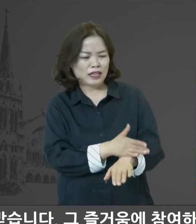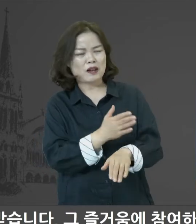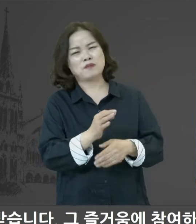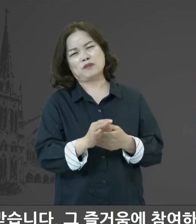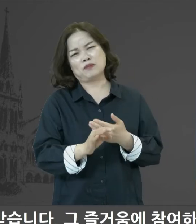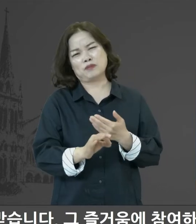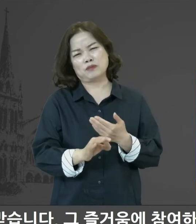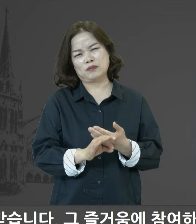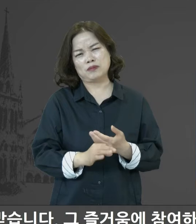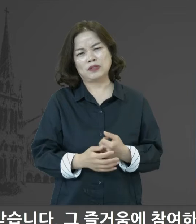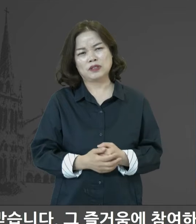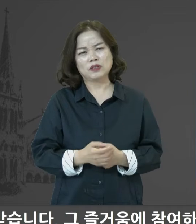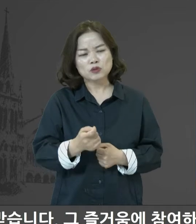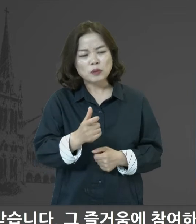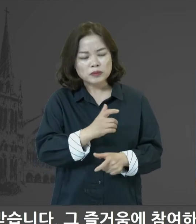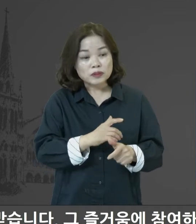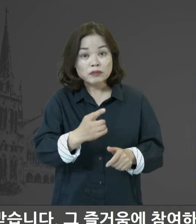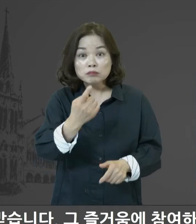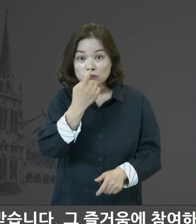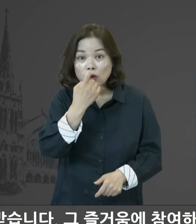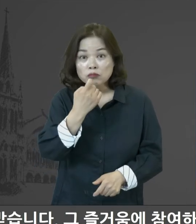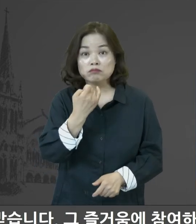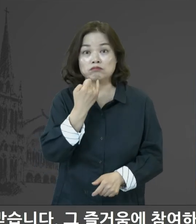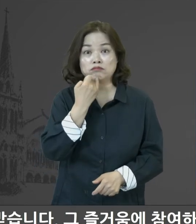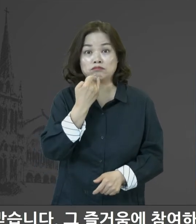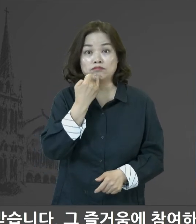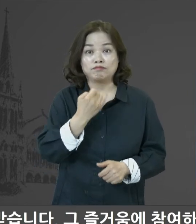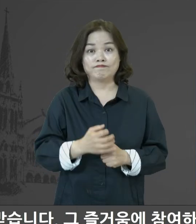잘못하면 좀 더 잘 배우면 됩니다.